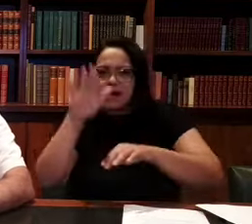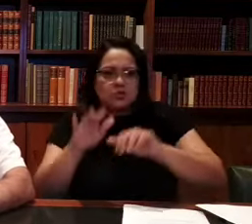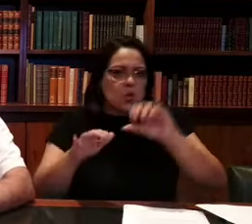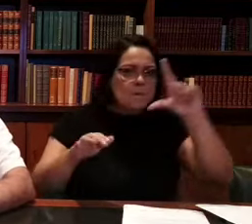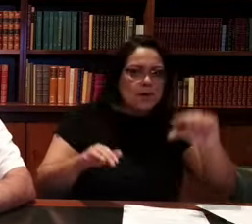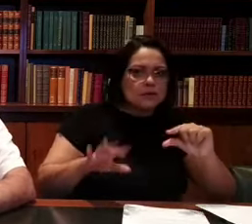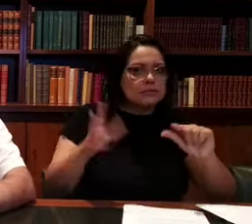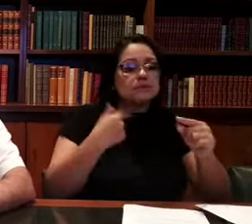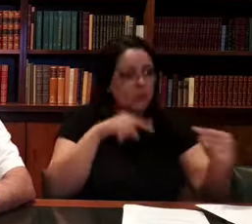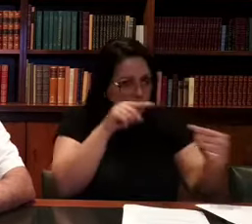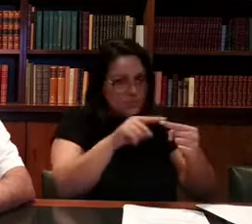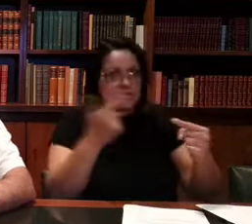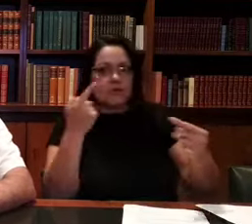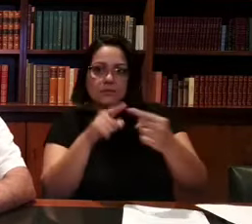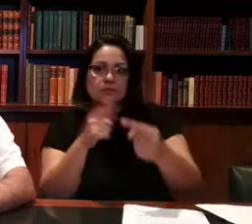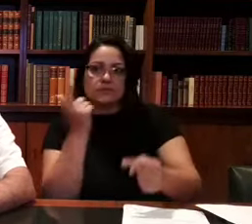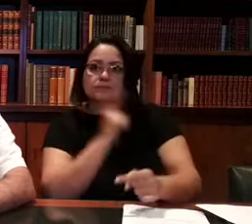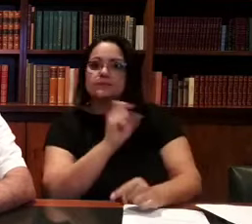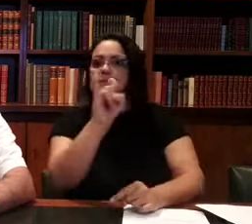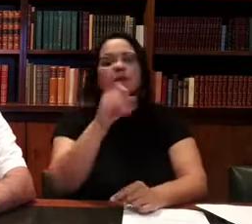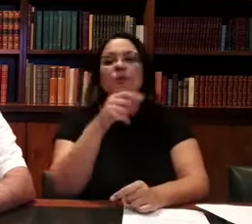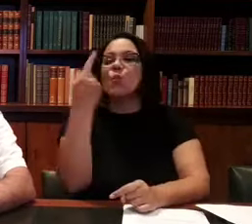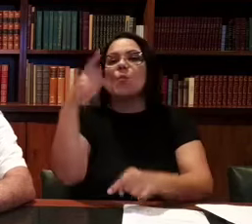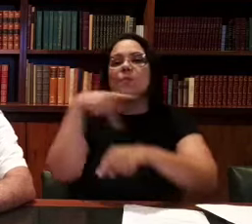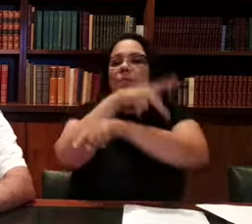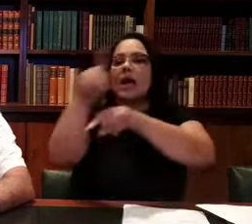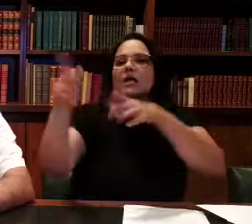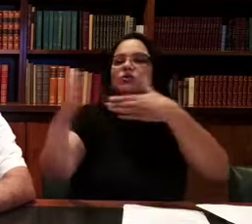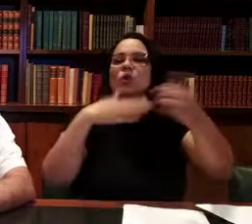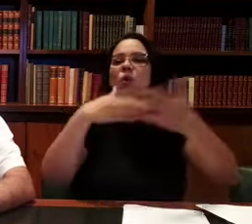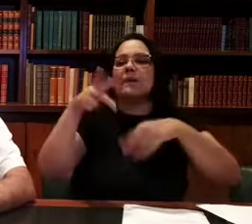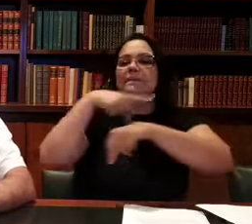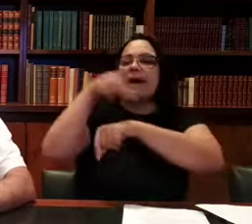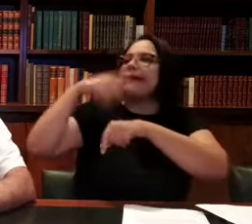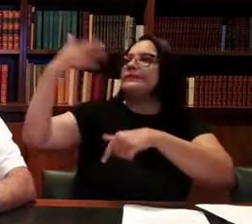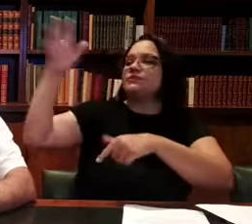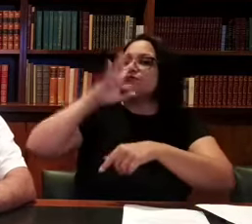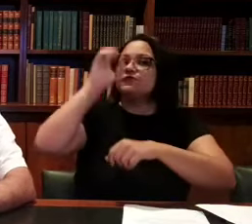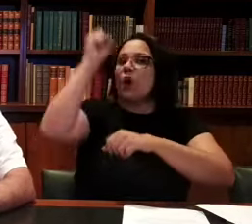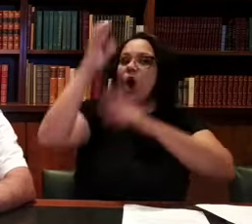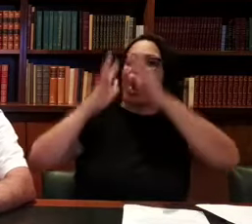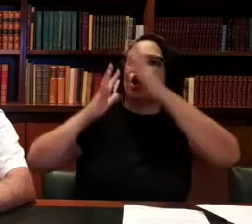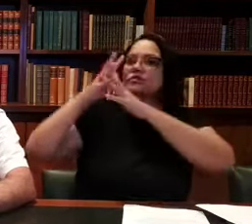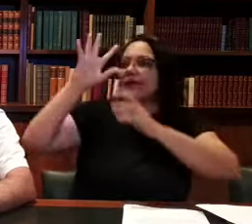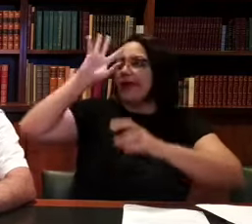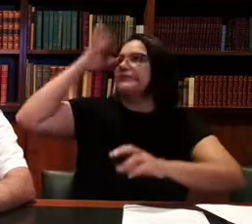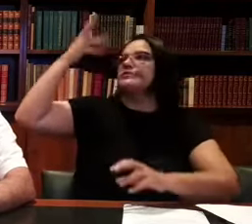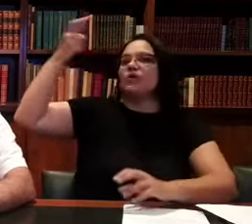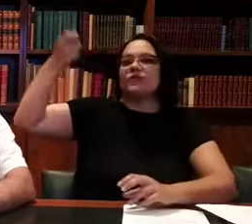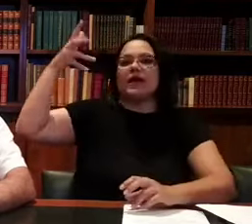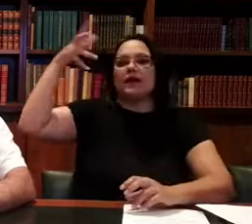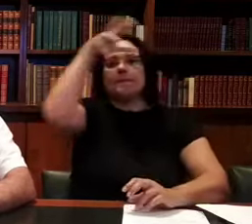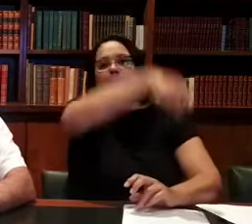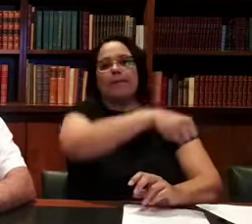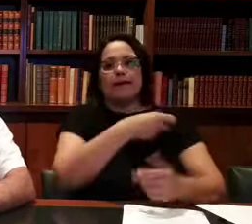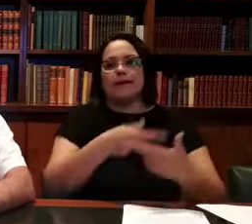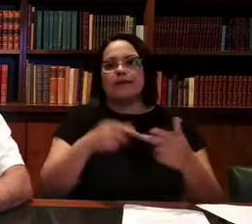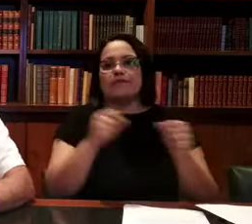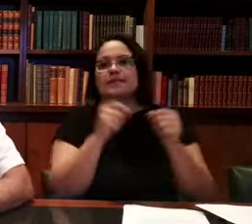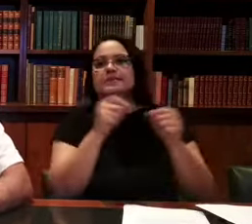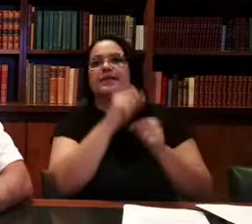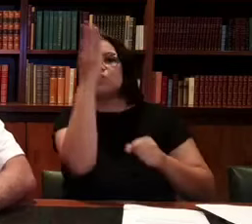atingir seu objetivo que se um dia algum país né uma potência resolveram fazer uma besteira